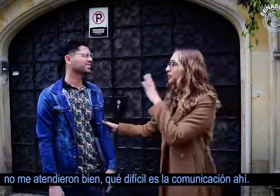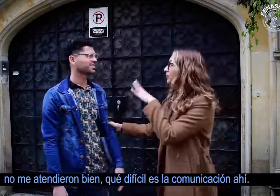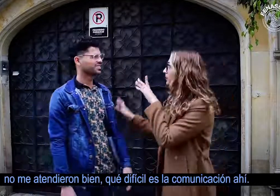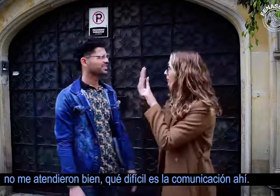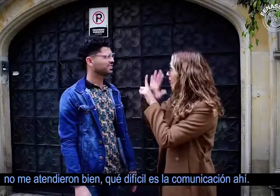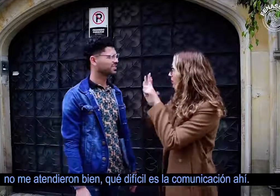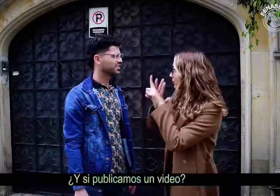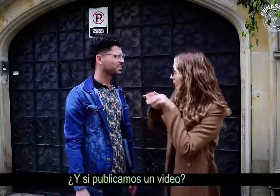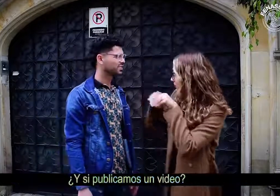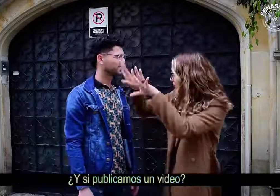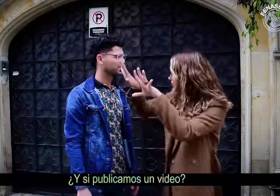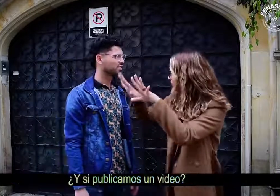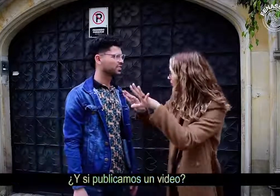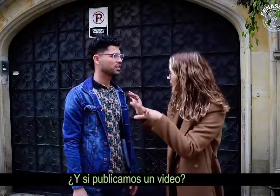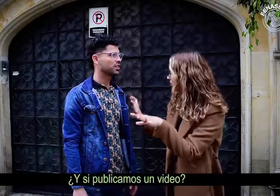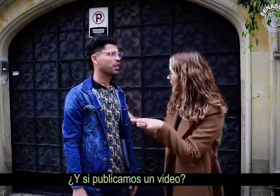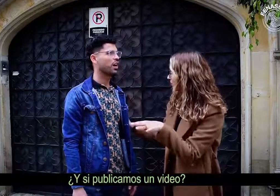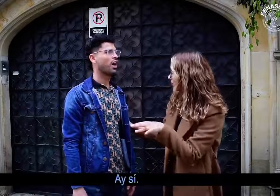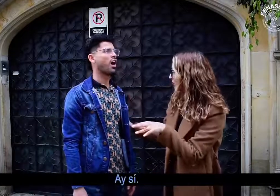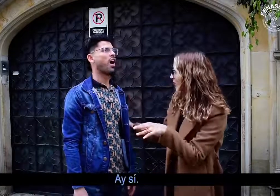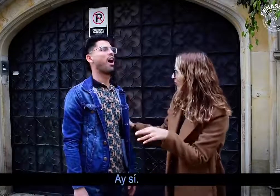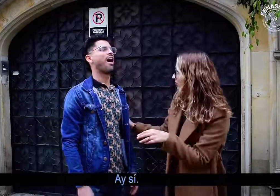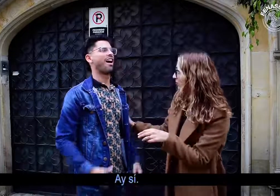ahí. ¿Y si publicamos un video? ¡Ay, sí!